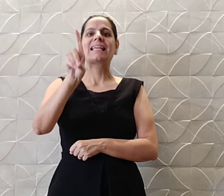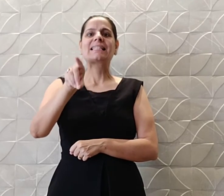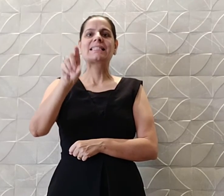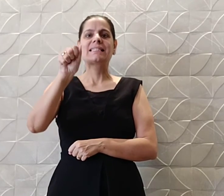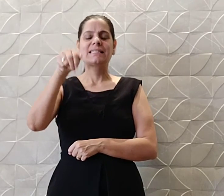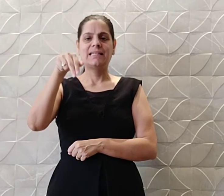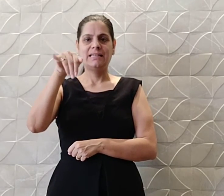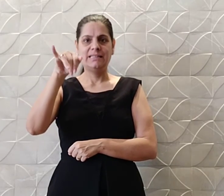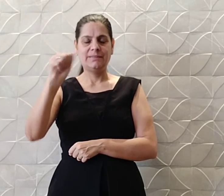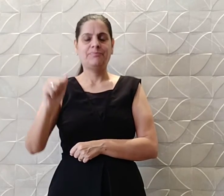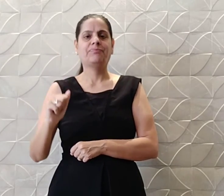igreja.